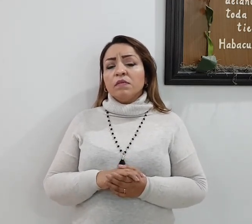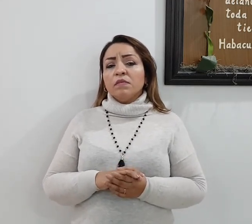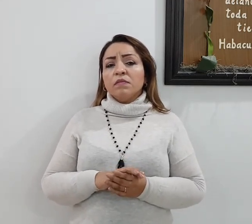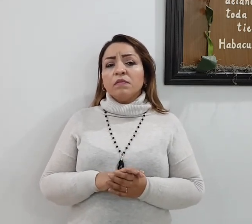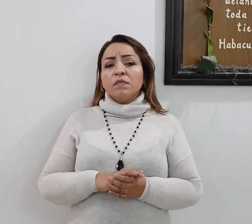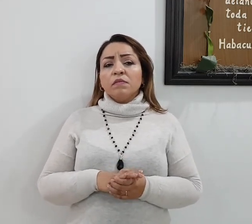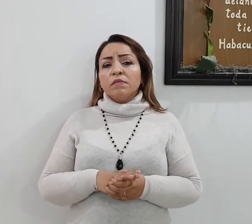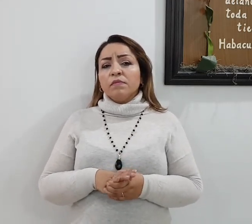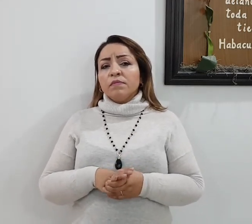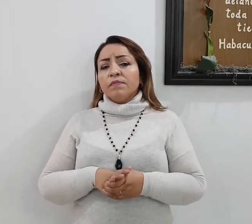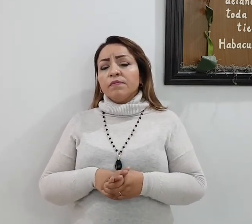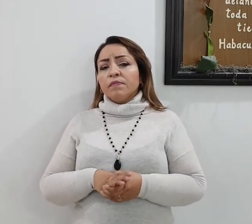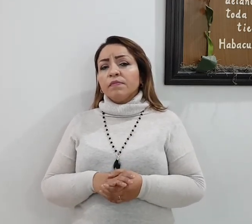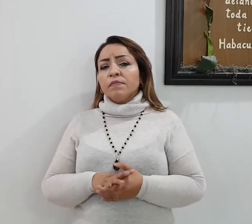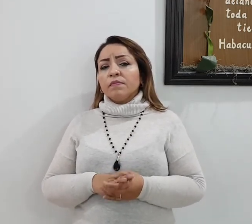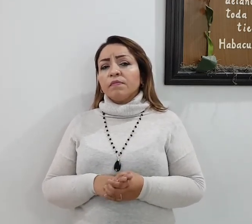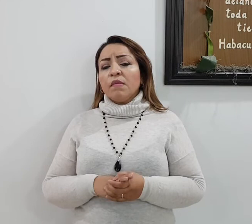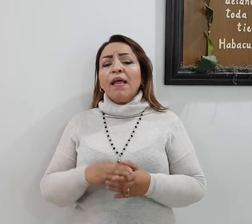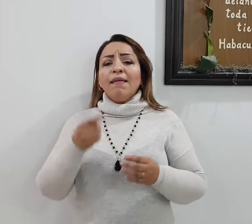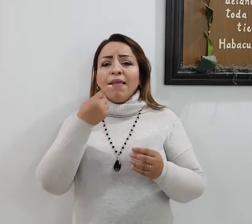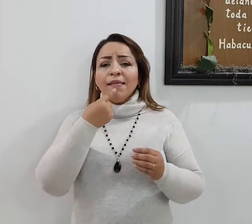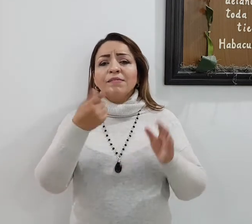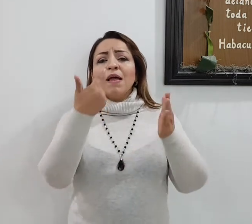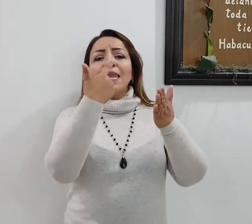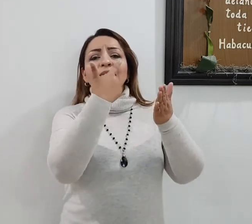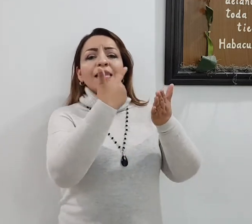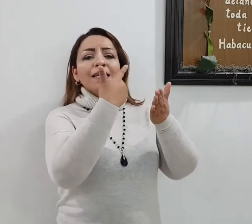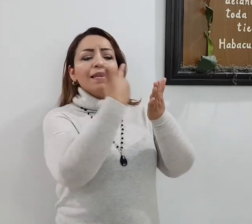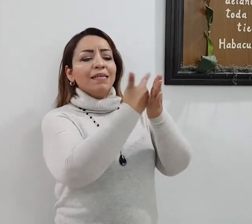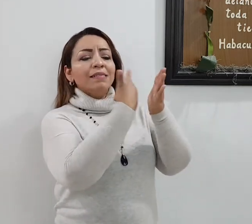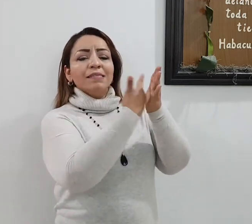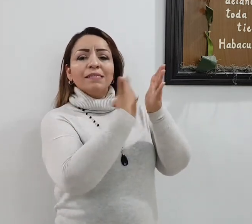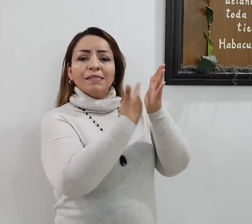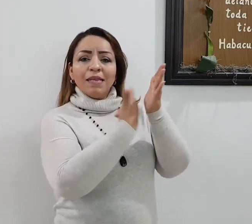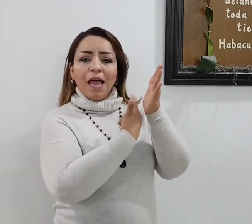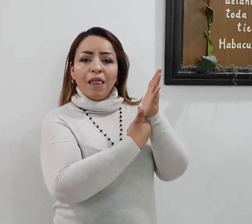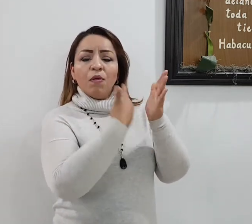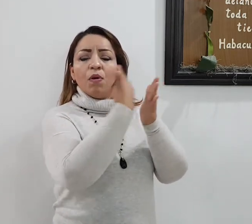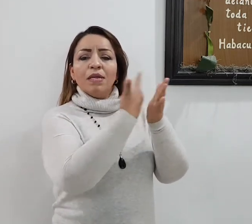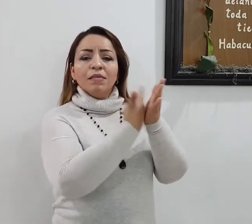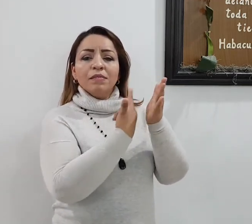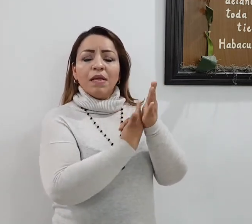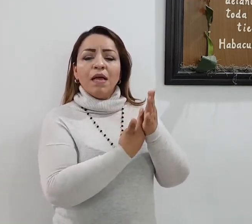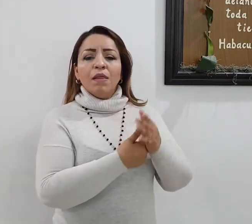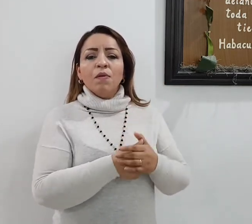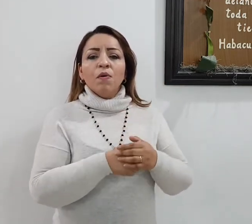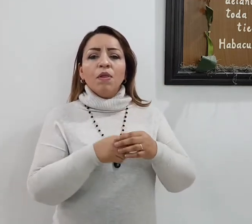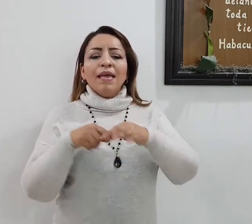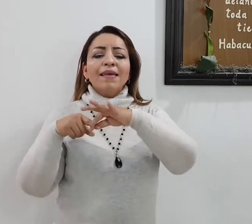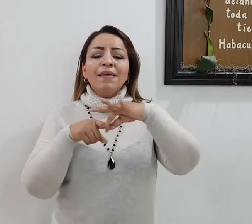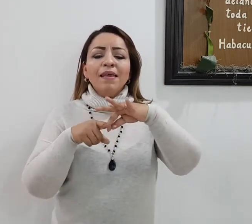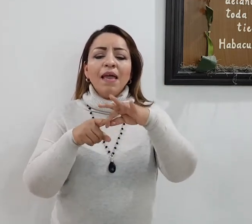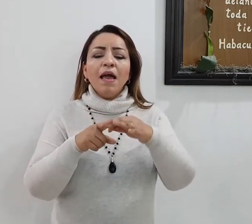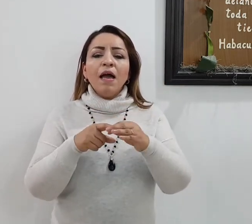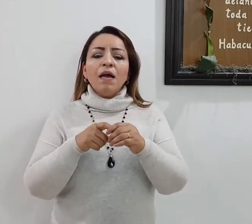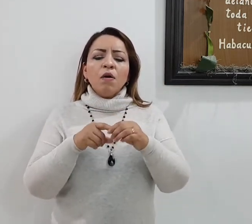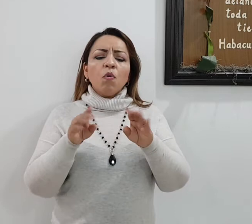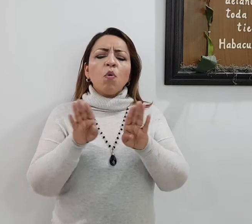como título, en junio lee un libro que compraste y nunca leíste y que ahí está guardado,